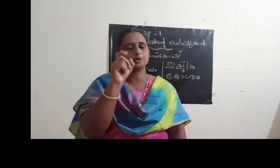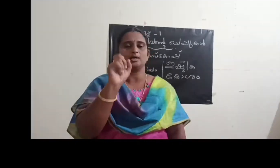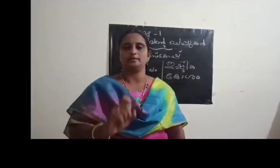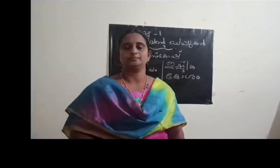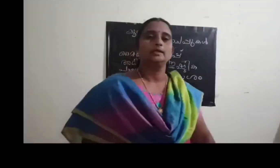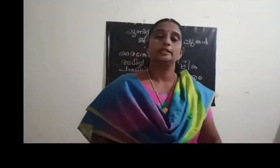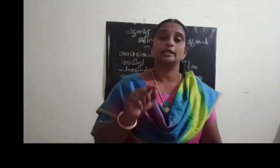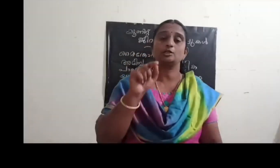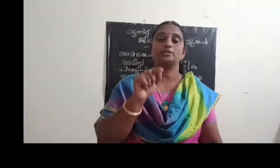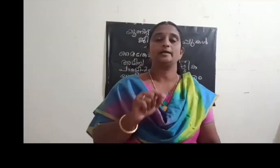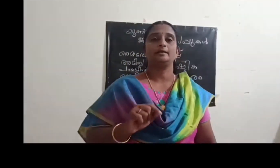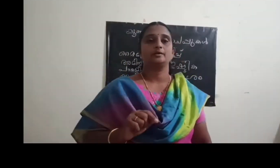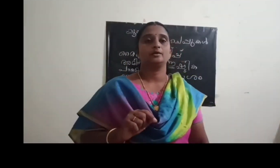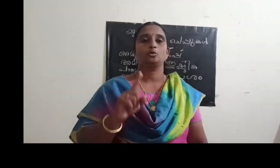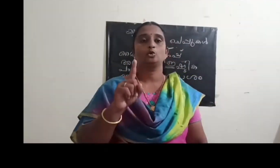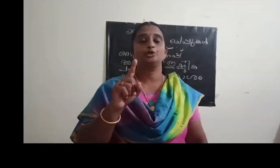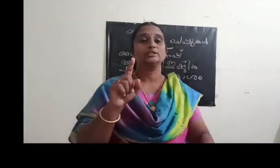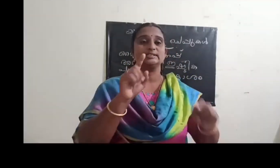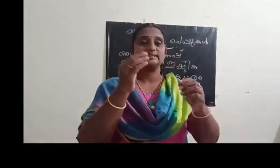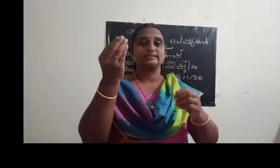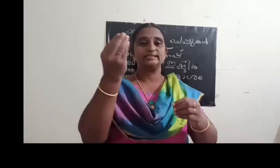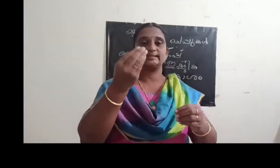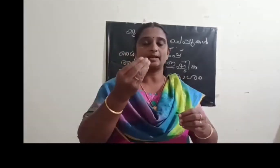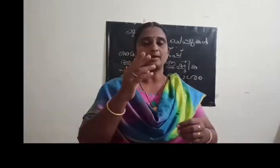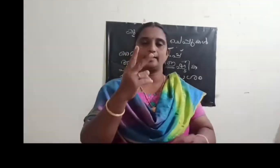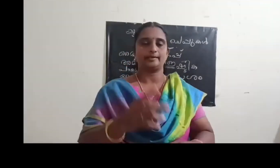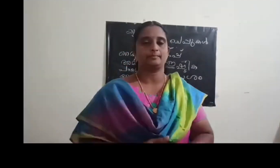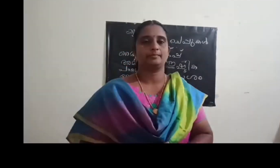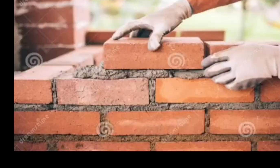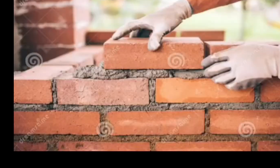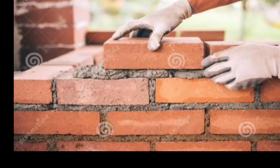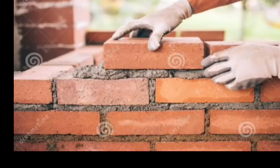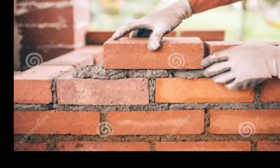ചെറുതാണ്. നിങ്ങൾക്ക് ഞാൻ ഒരു ചിത്രം കാണിക്കാം.